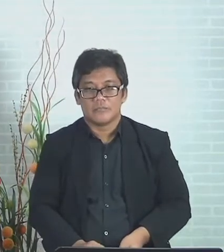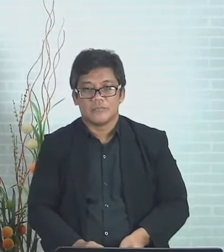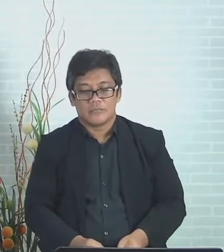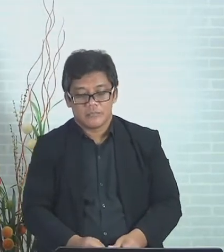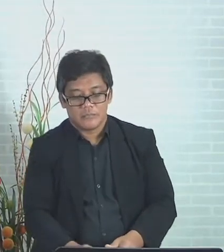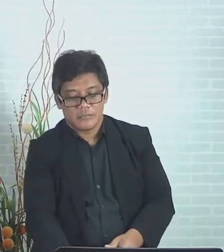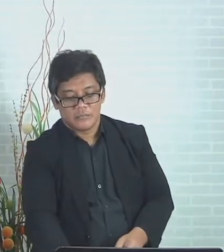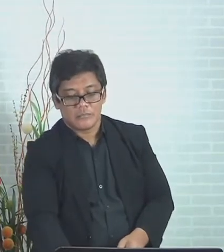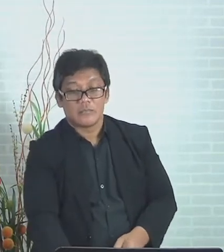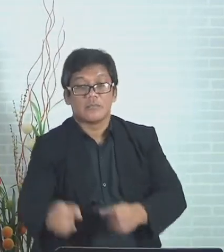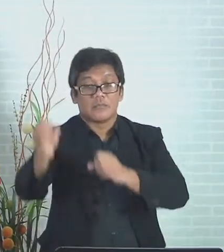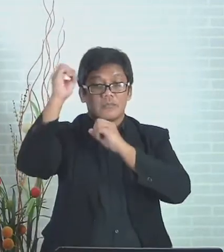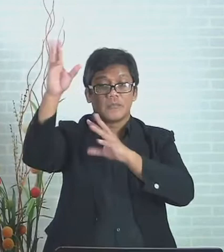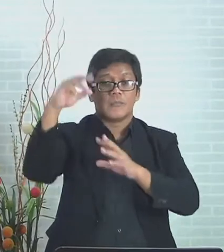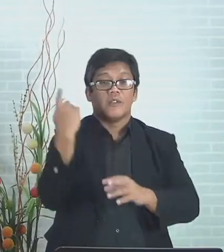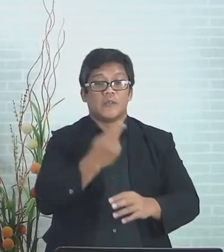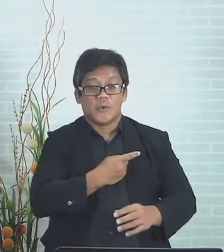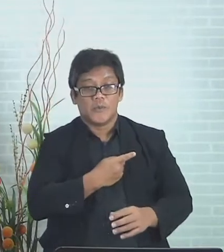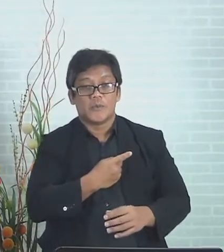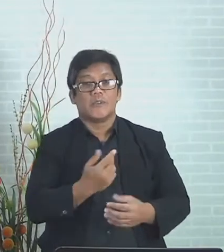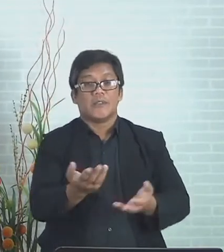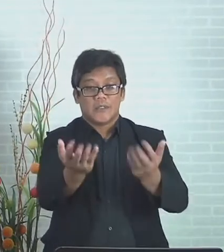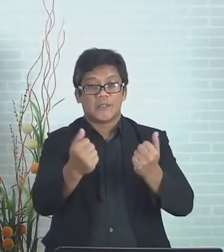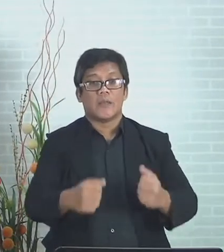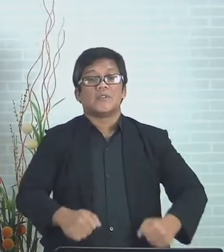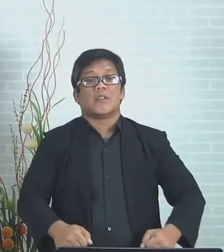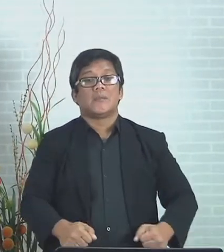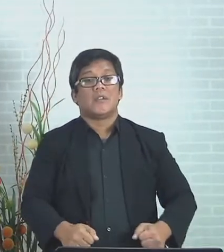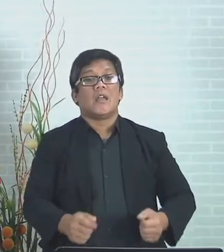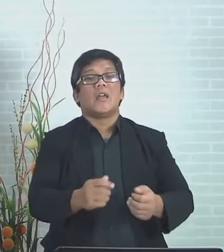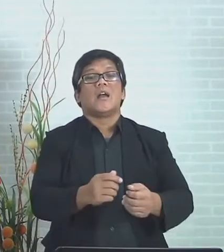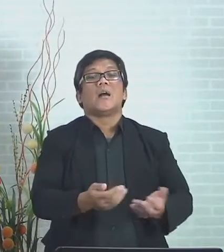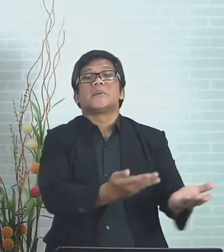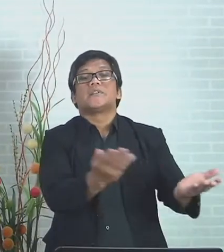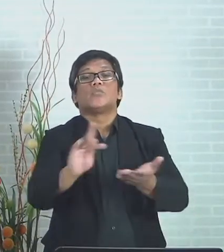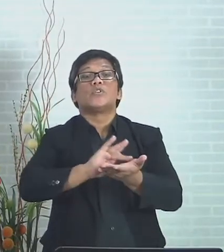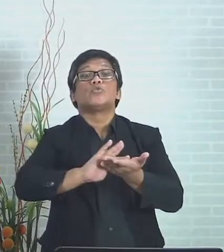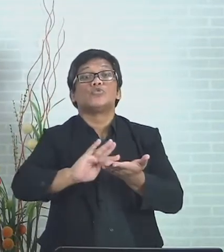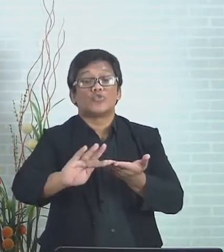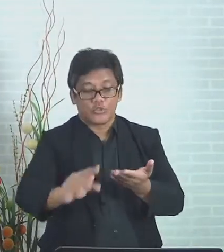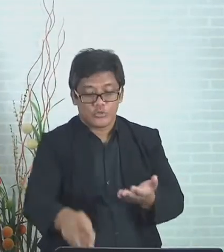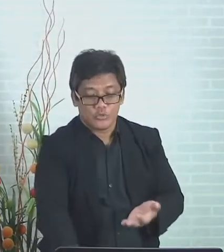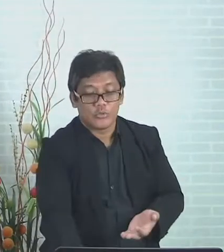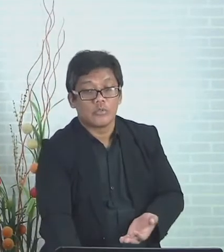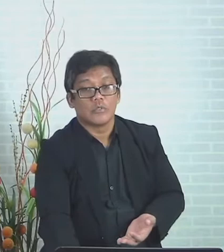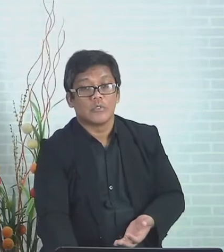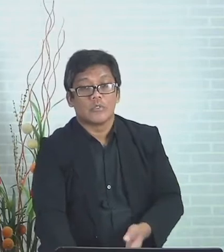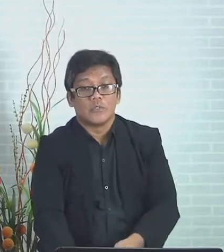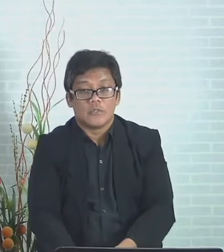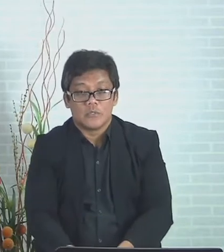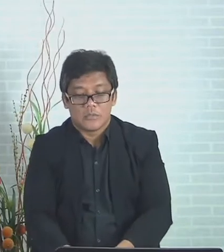Ibu yang terkasih dalam Tuhan Mari kita akan mempersiapkan diri kita untuk masuk dalam perjamuan kudus Sebelumnya saya akan